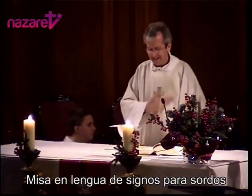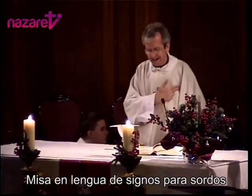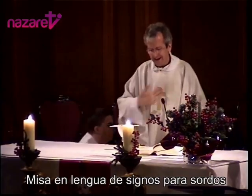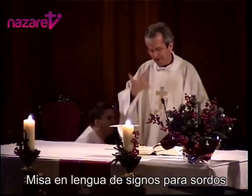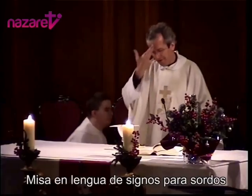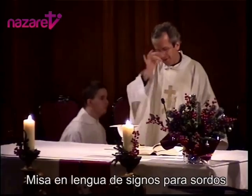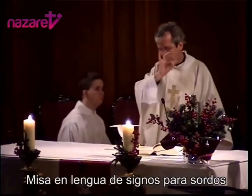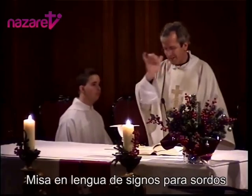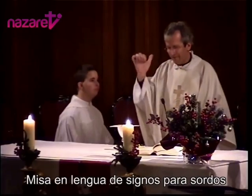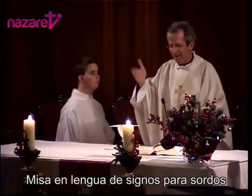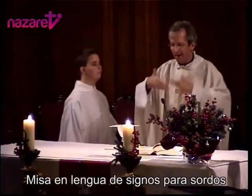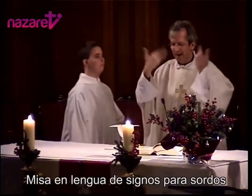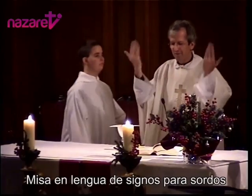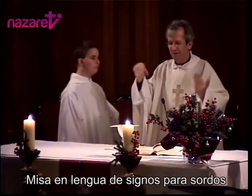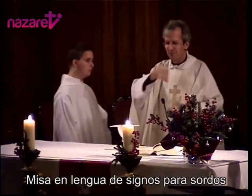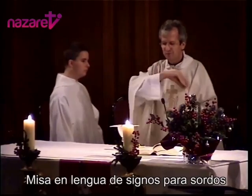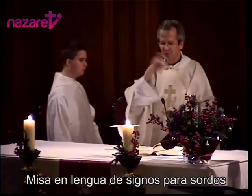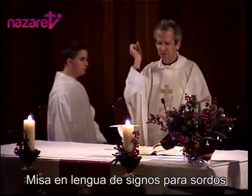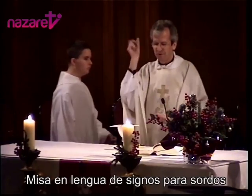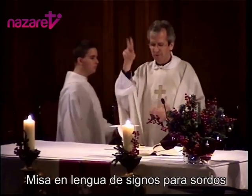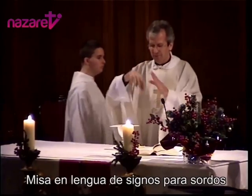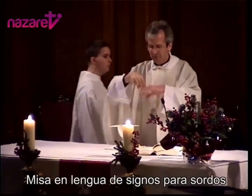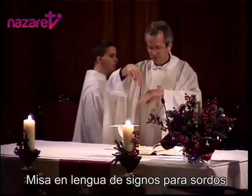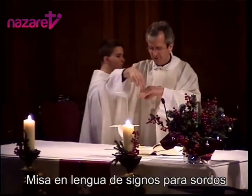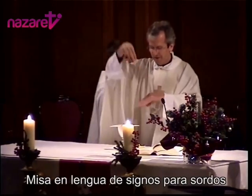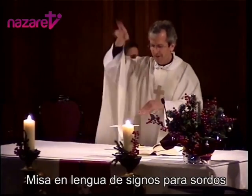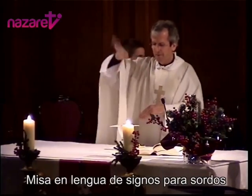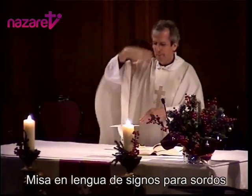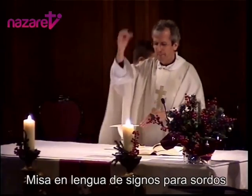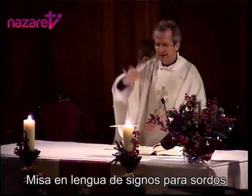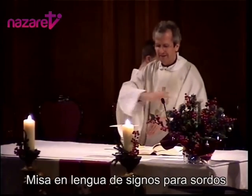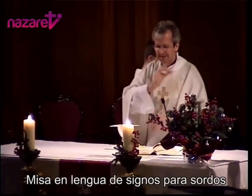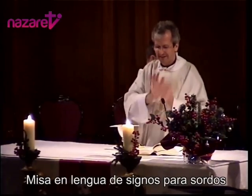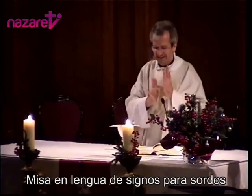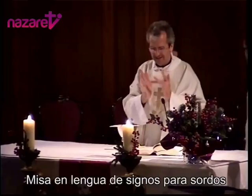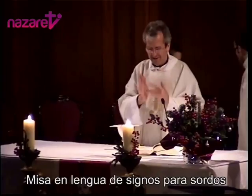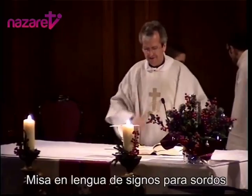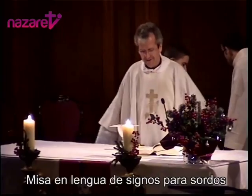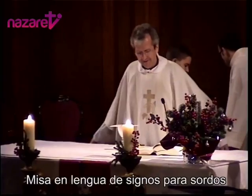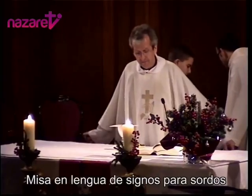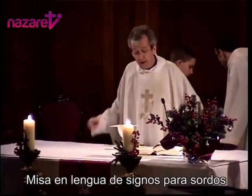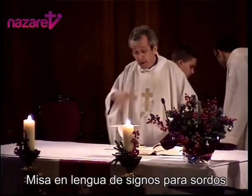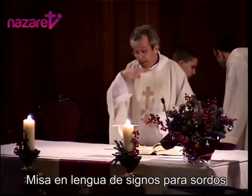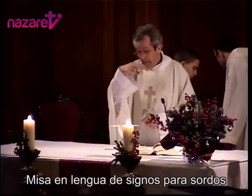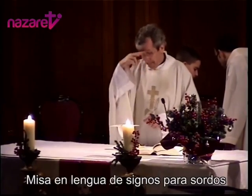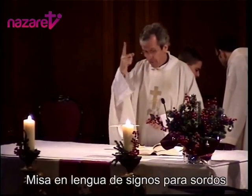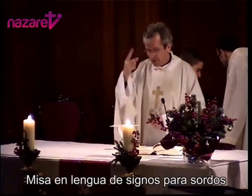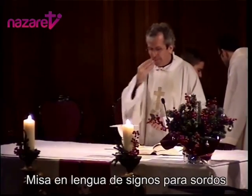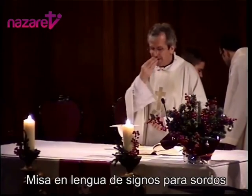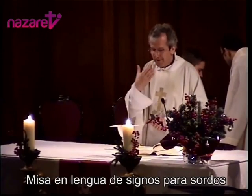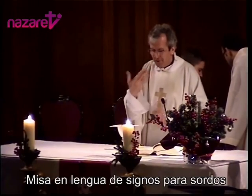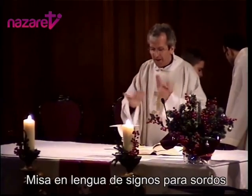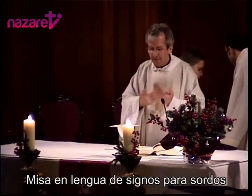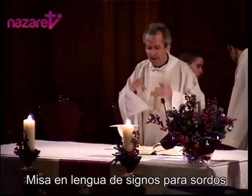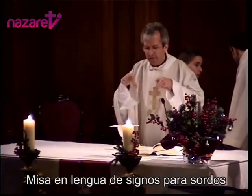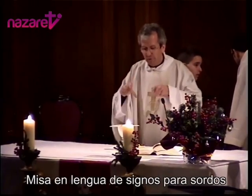Este es el sacramento de nuestra fe. Anunciamos tu muerte, proclamamos tu resurrección. Ven, Señor Jesús. Por eso,